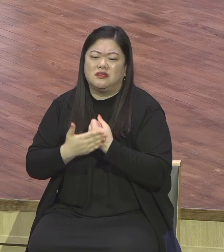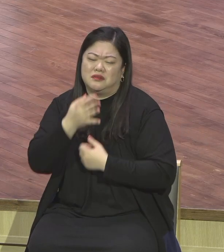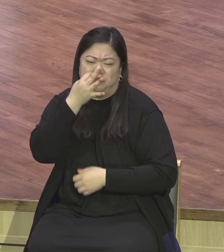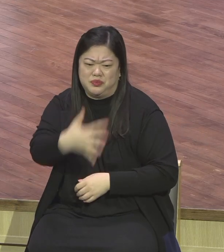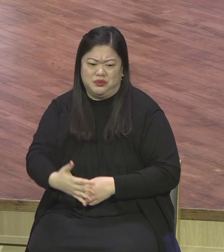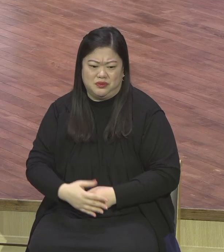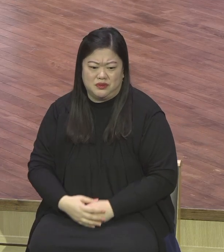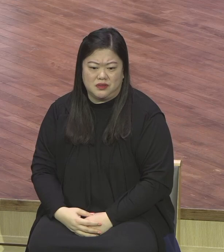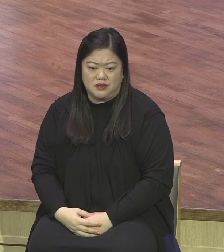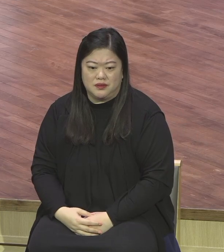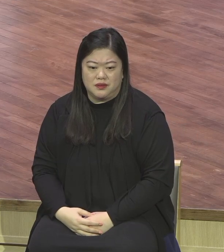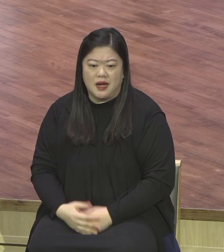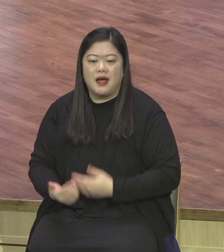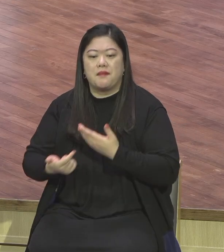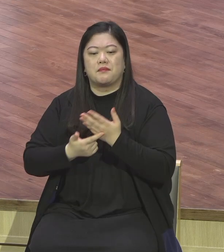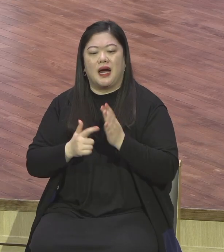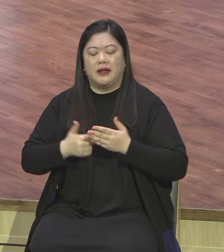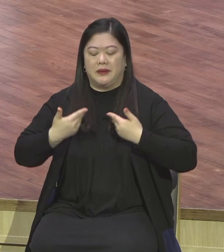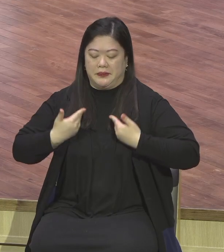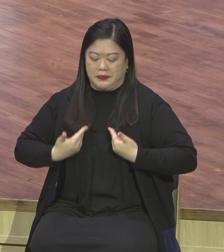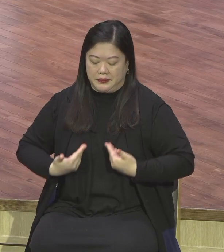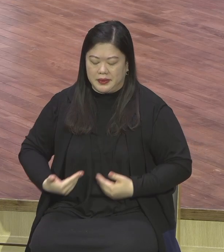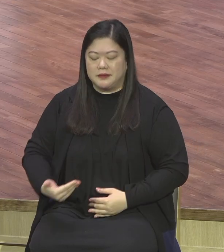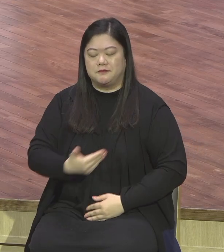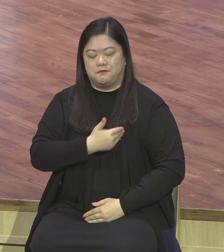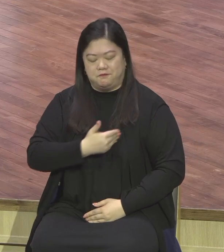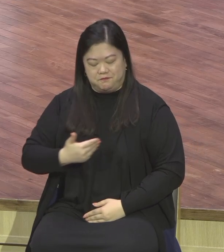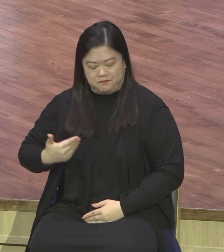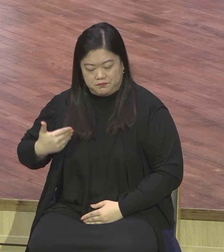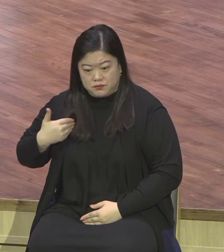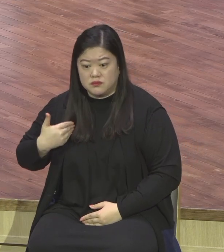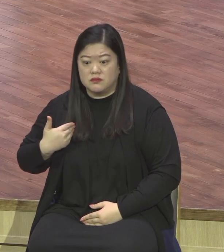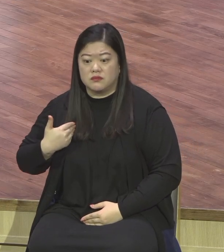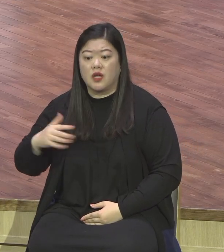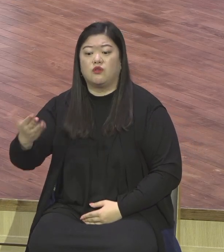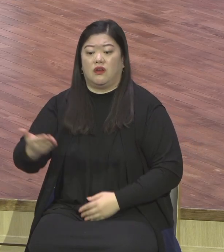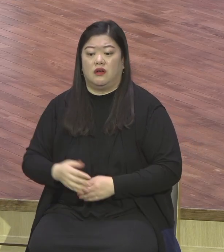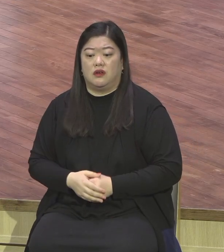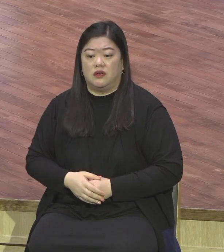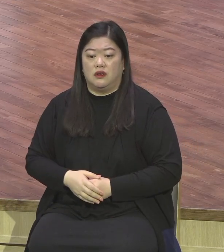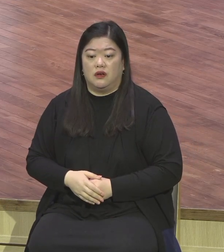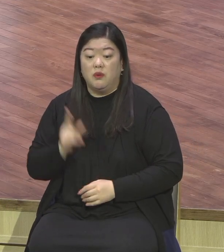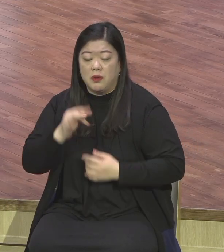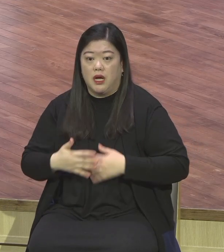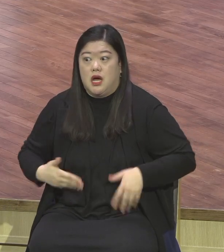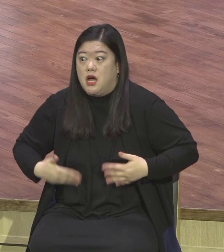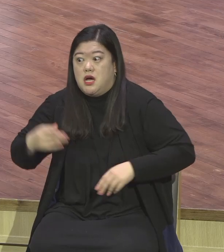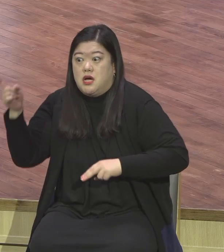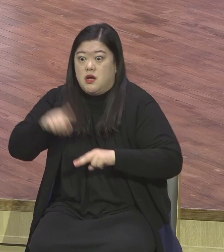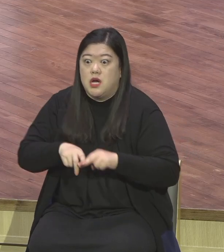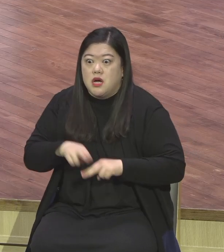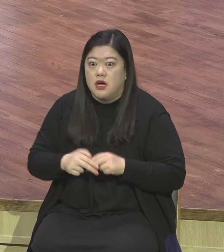급하면 그나마 받은 은혜 급하게 다 쏟아버려요